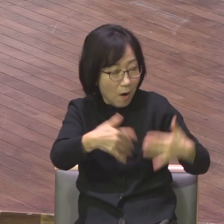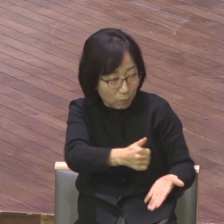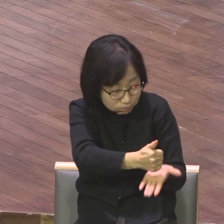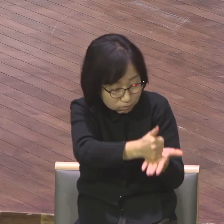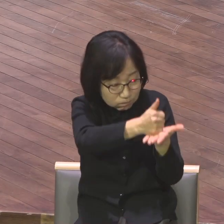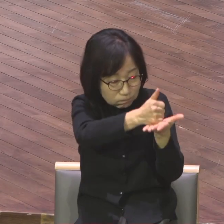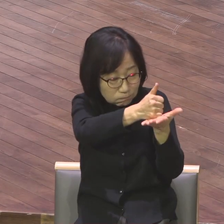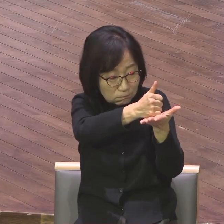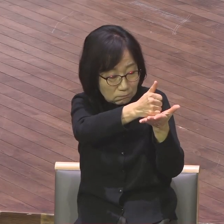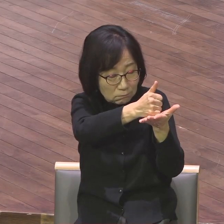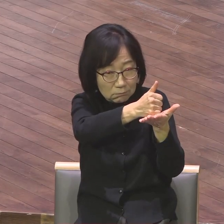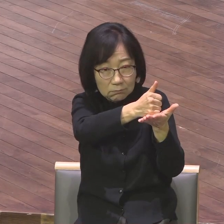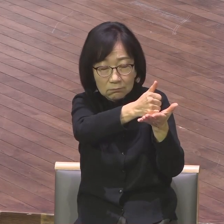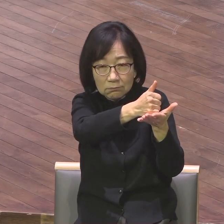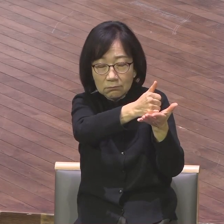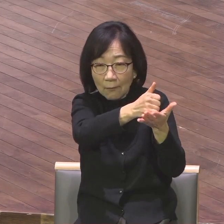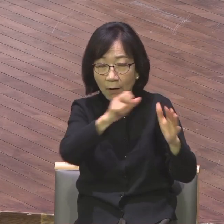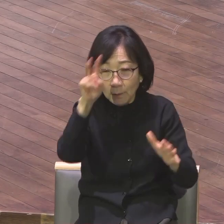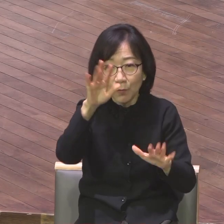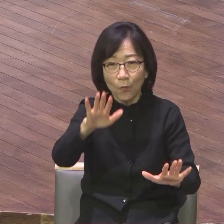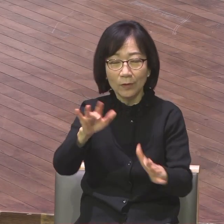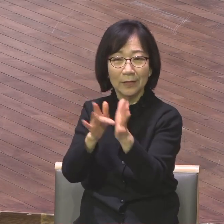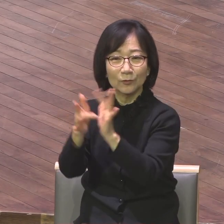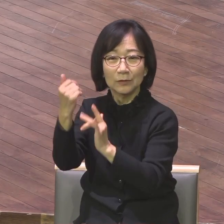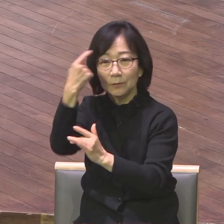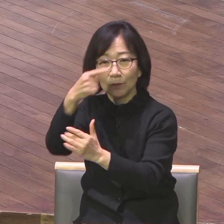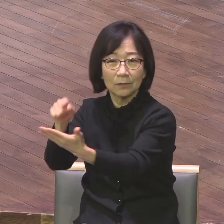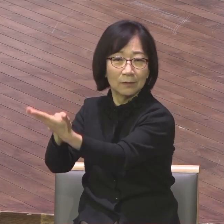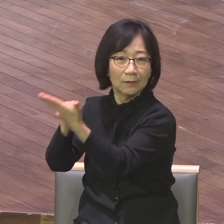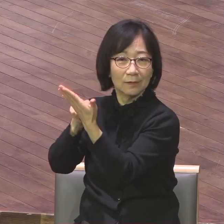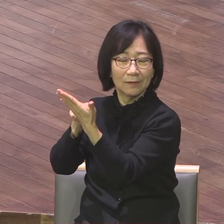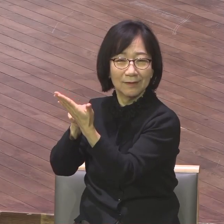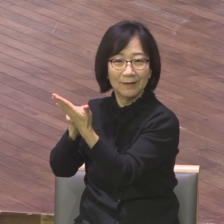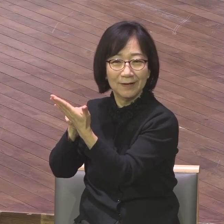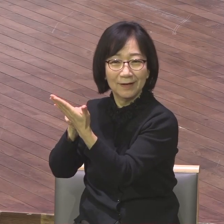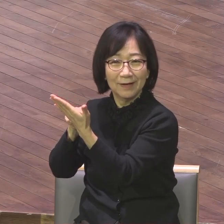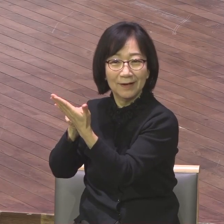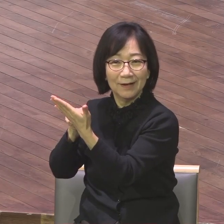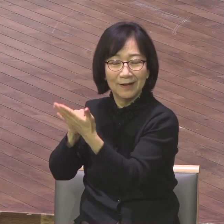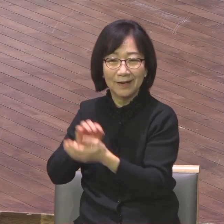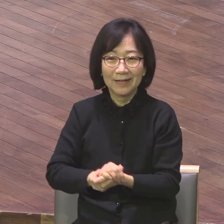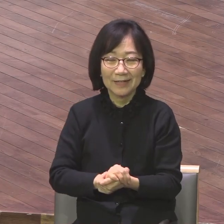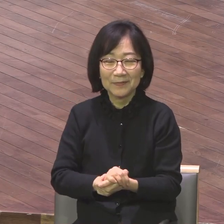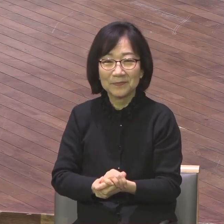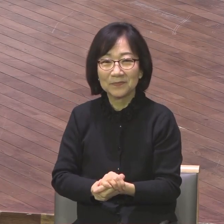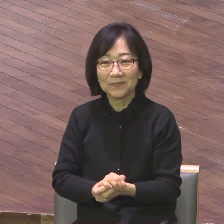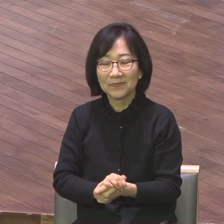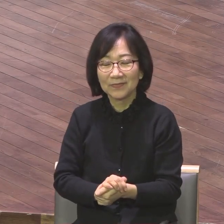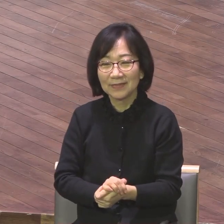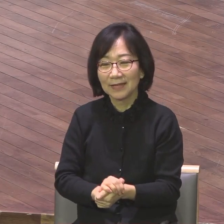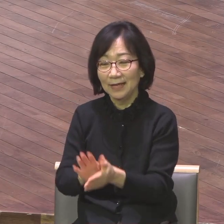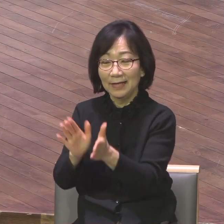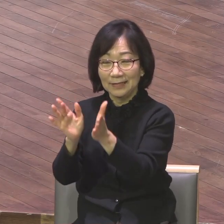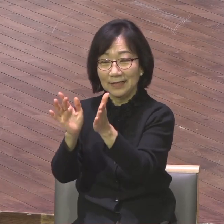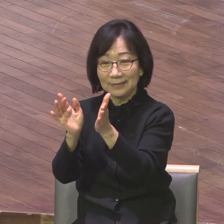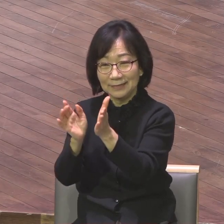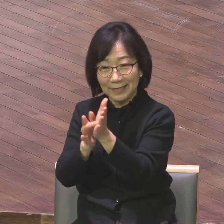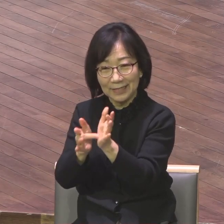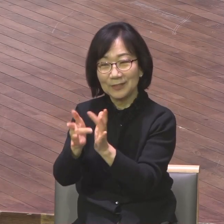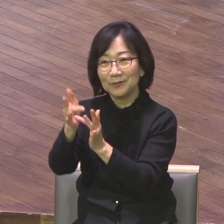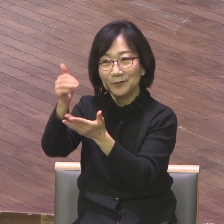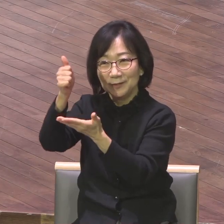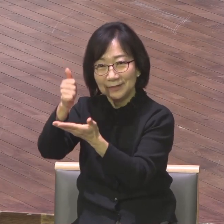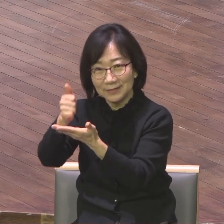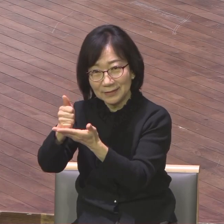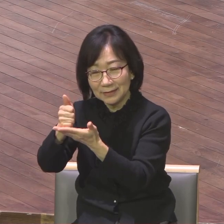건데, 예수님께서 등장을 하니까 예수님이 등장하신 이후에 이